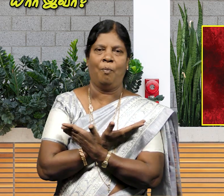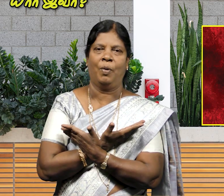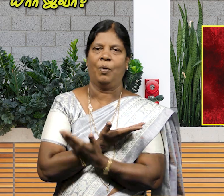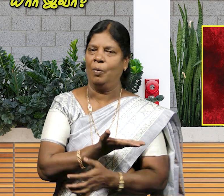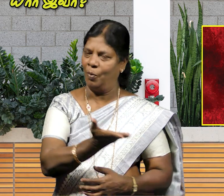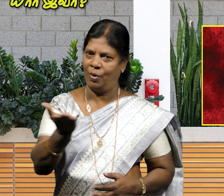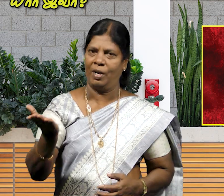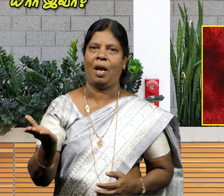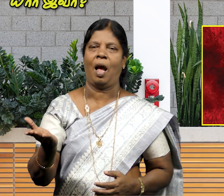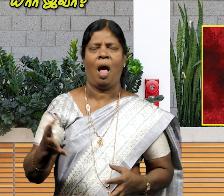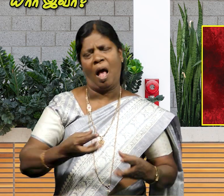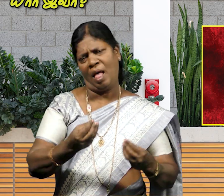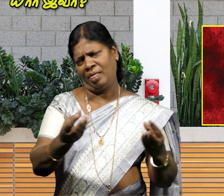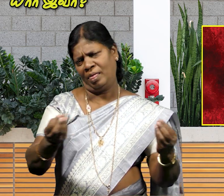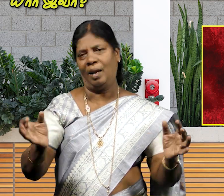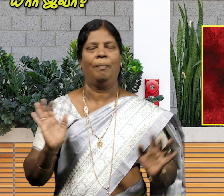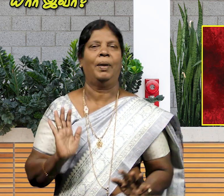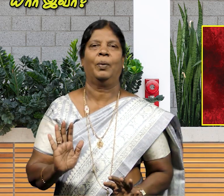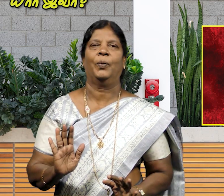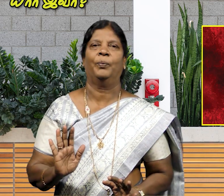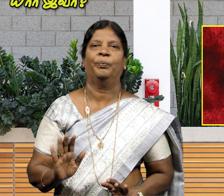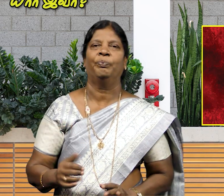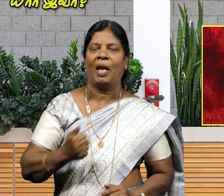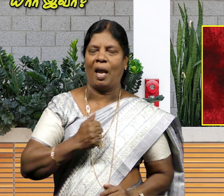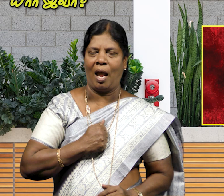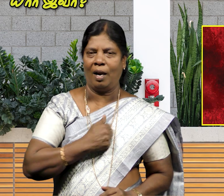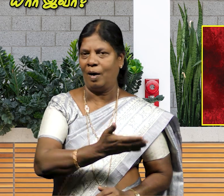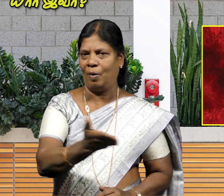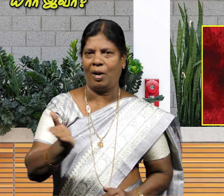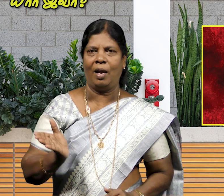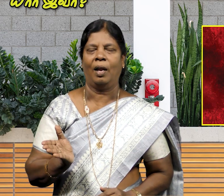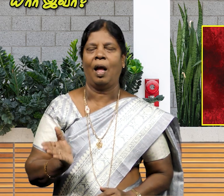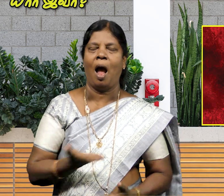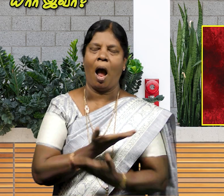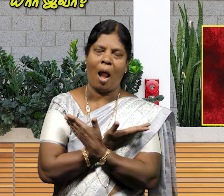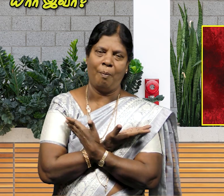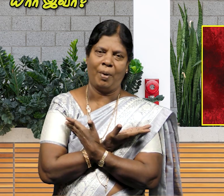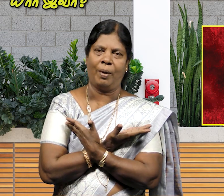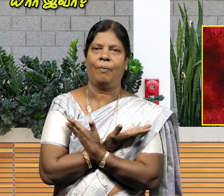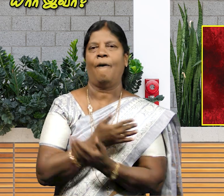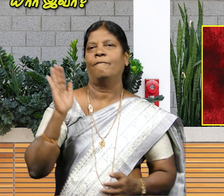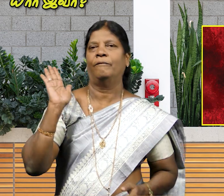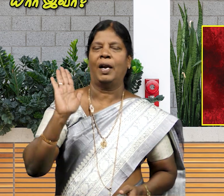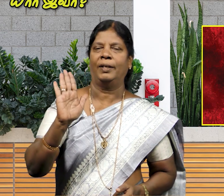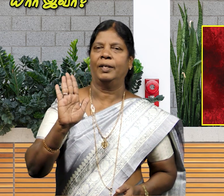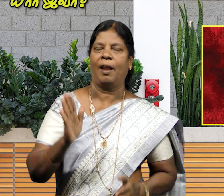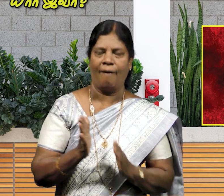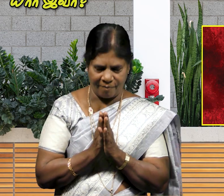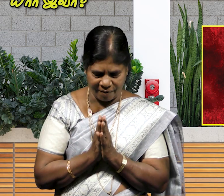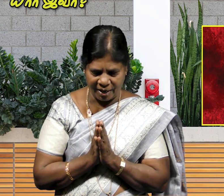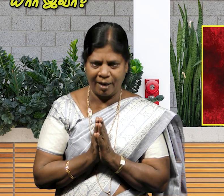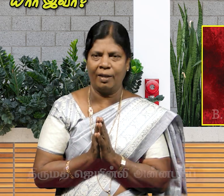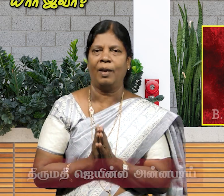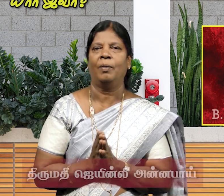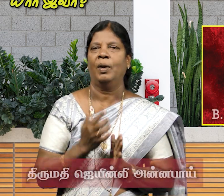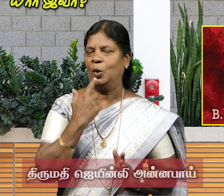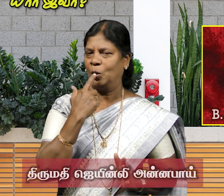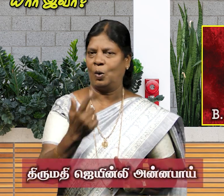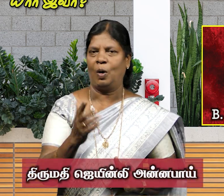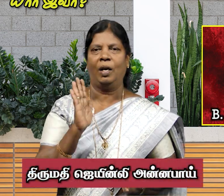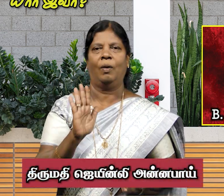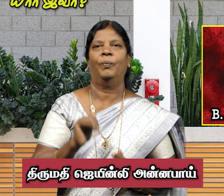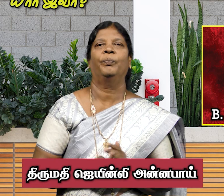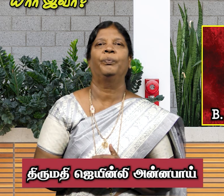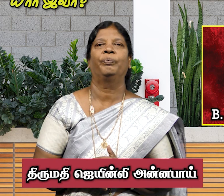உரிய அத்துணை பேர்களுக்கும் எங்களுடைய அன்பையும் வாழ்த்தலையும் வணக்கத்தையும்